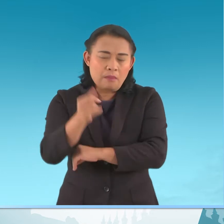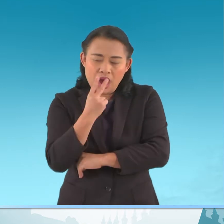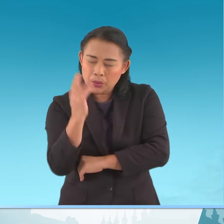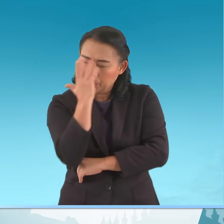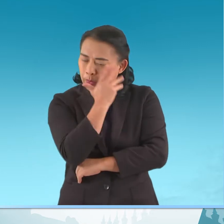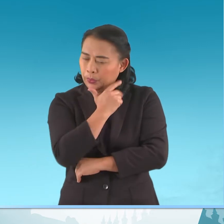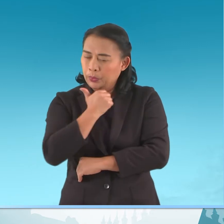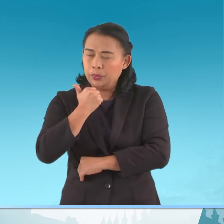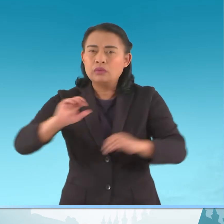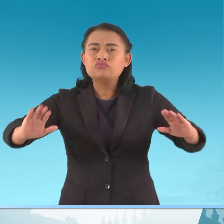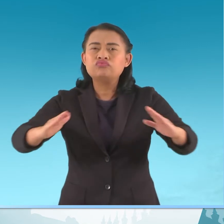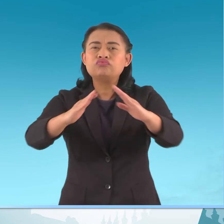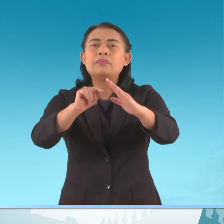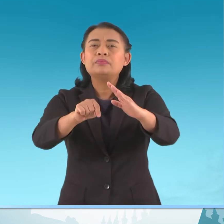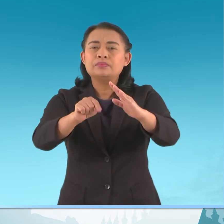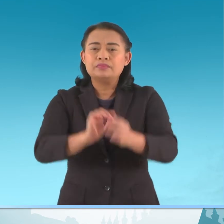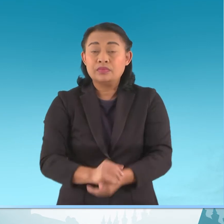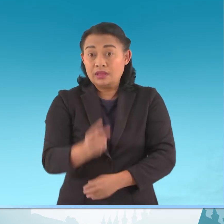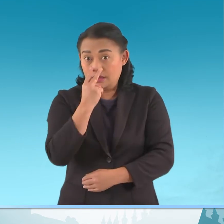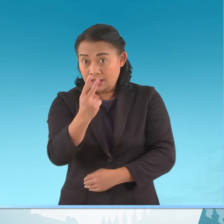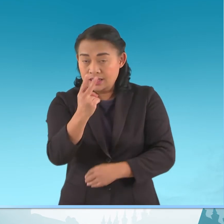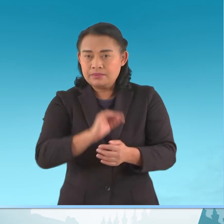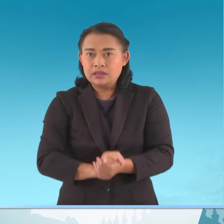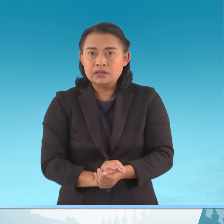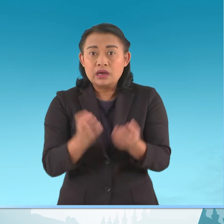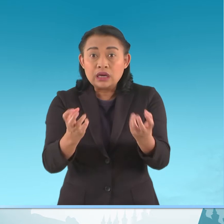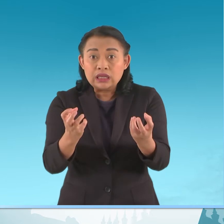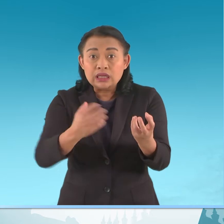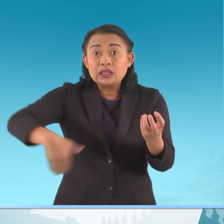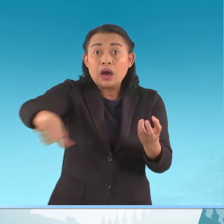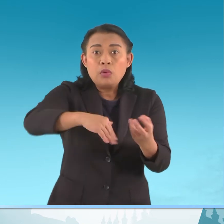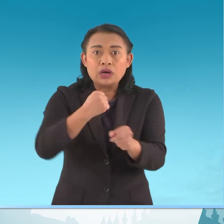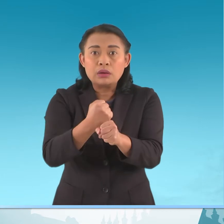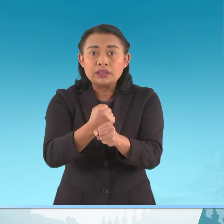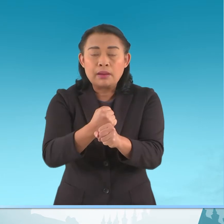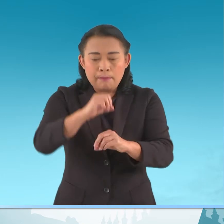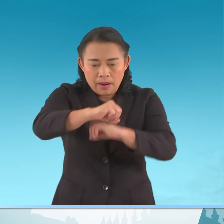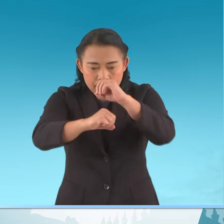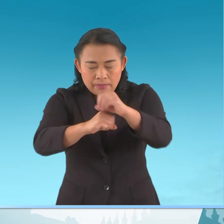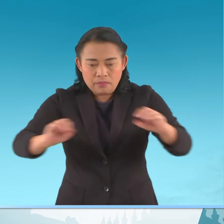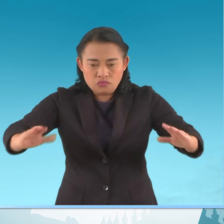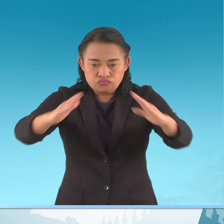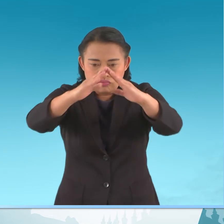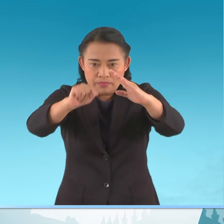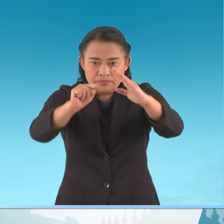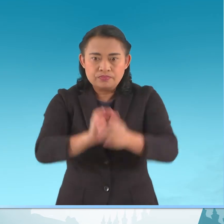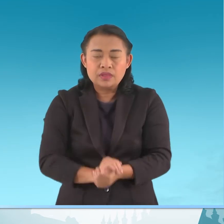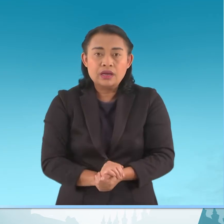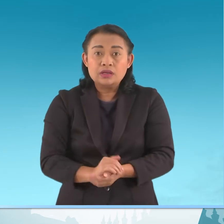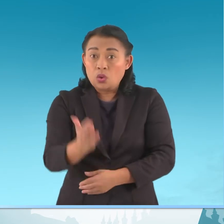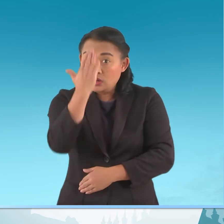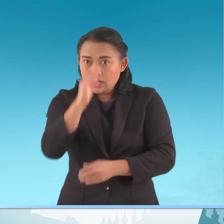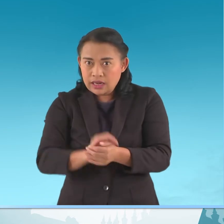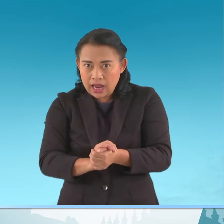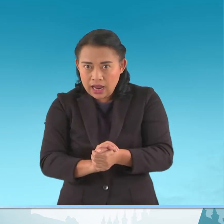จะลุยมาแล้วมาเจอความงามของที่นี่นะฮะจะสังเกตุว่าตัวประสาทในทำจากก้อนหินทั้งหมดเลยนะครับแล้วก็ด้านหน้านี้จะเป็น